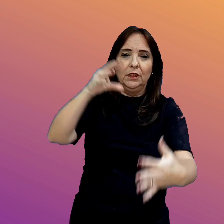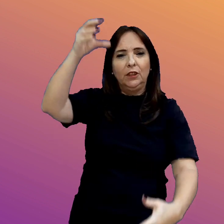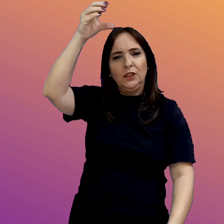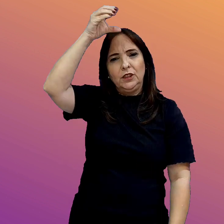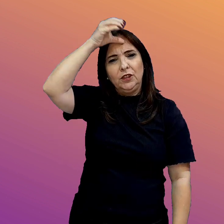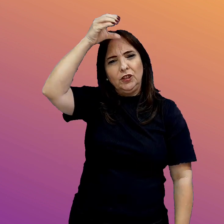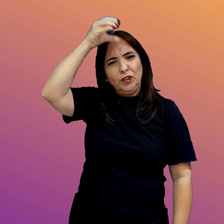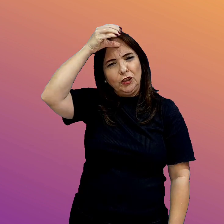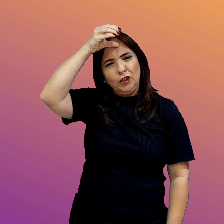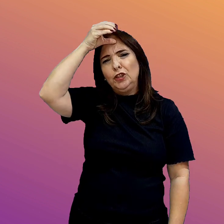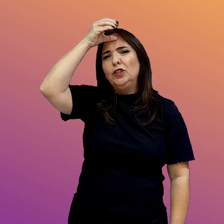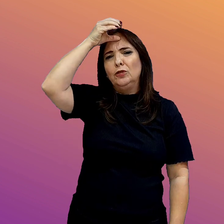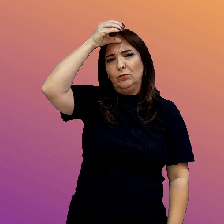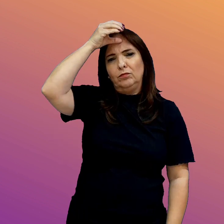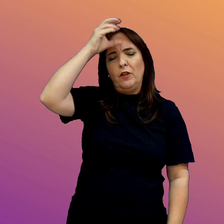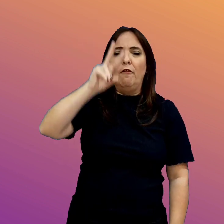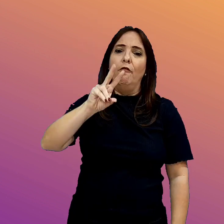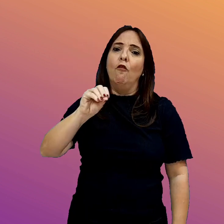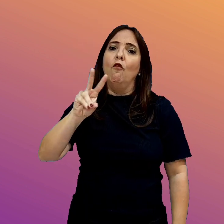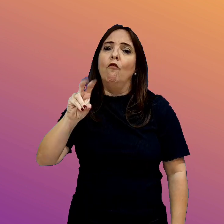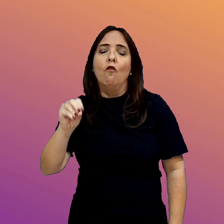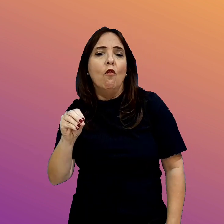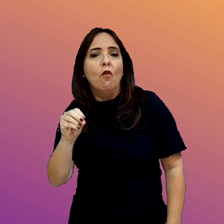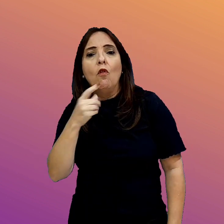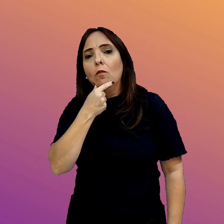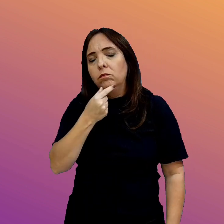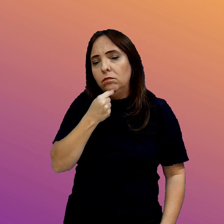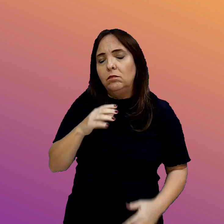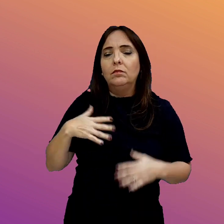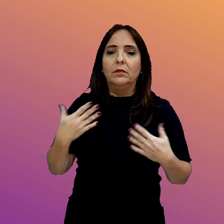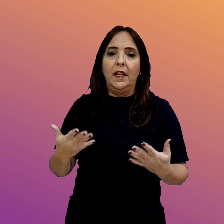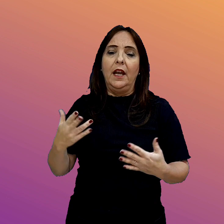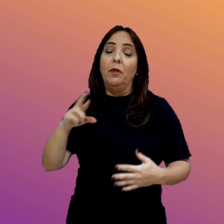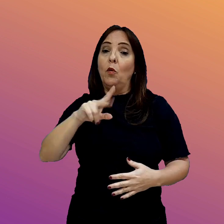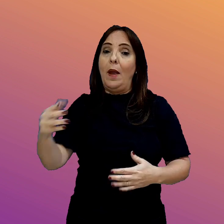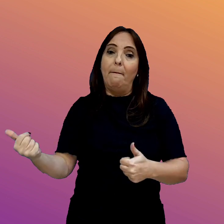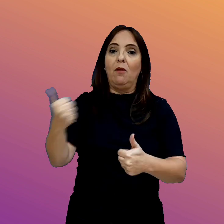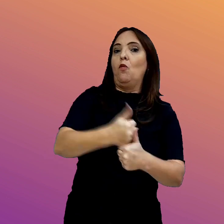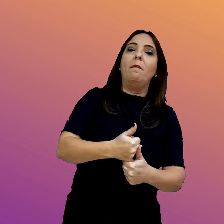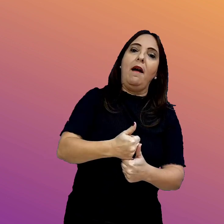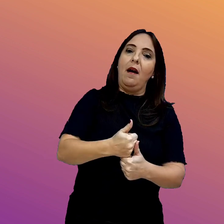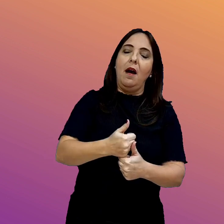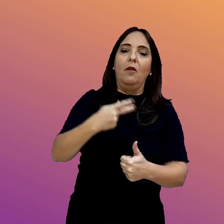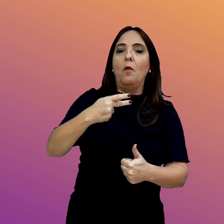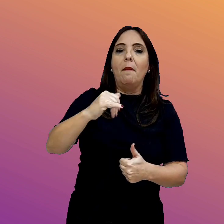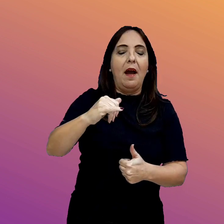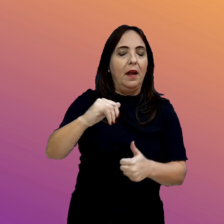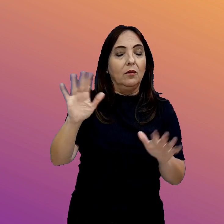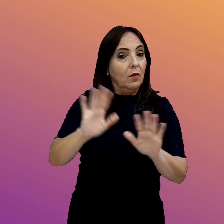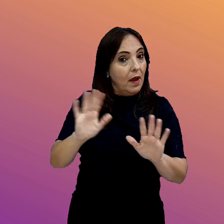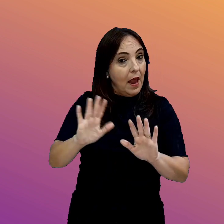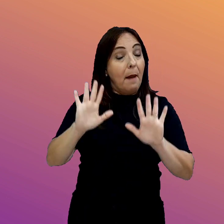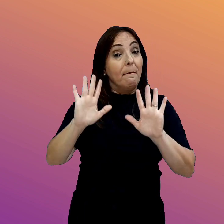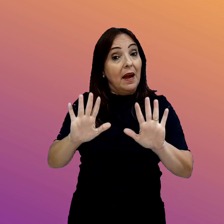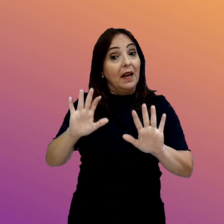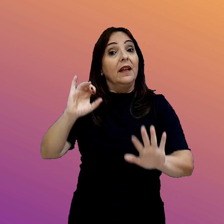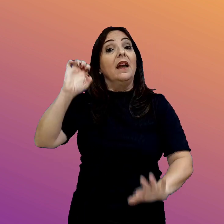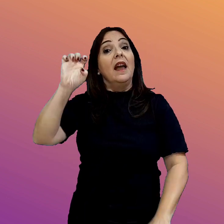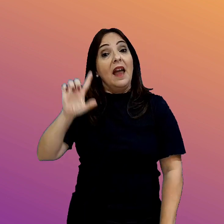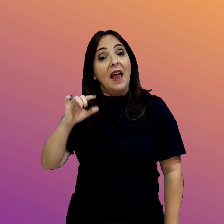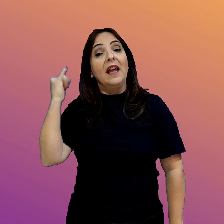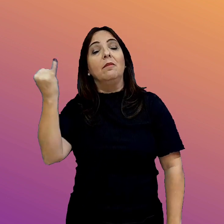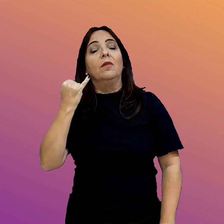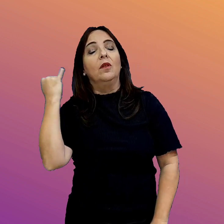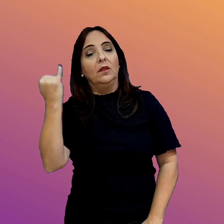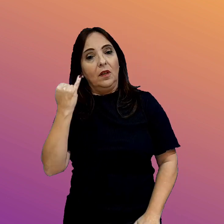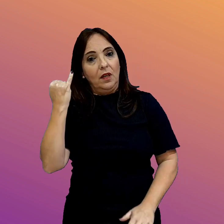referência masculina, saudável, né? Claro que não vai ocupar o lugar do pai, não é isso, não estou dizendo isso, mas é importante uma criança que